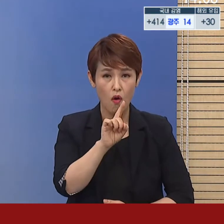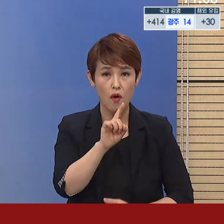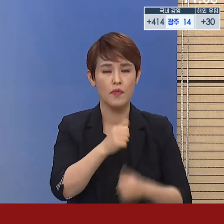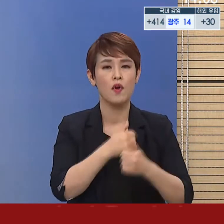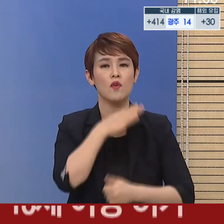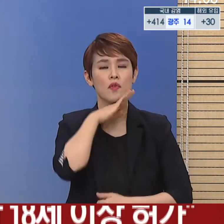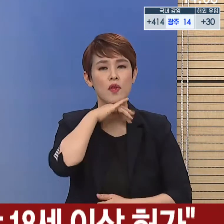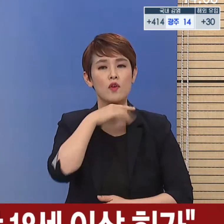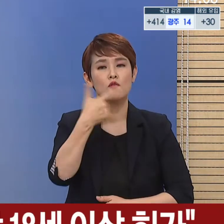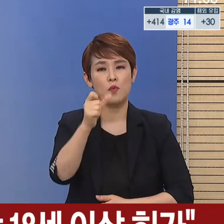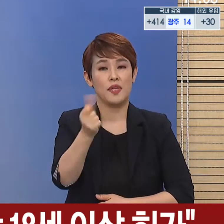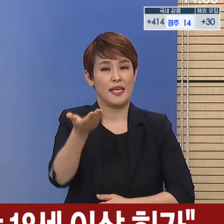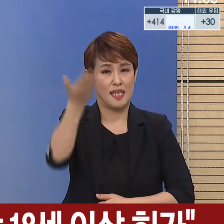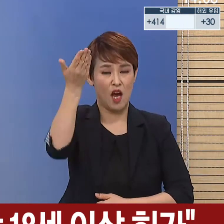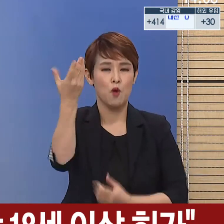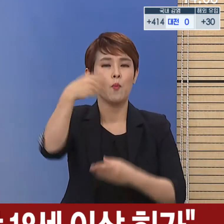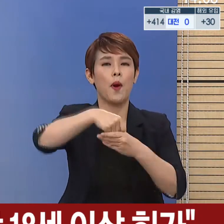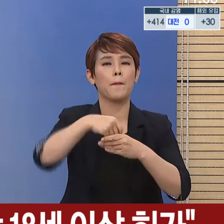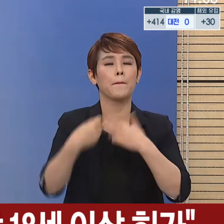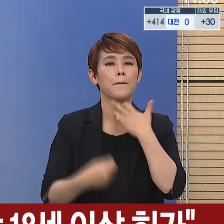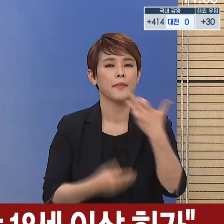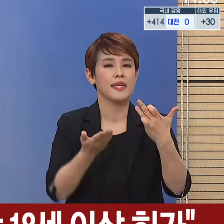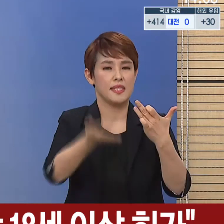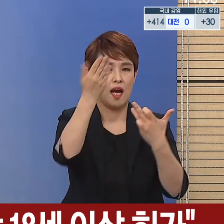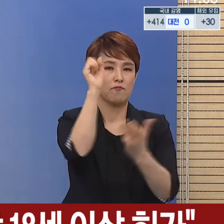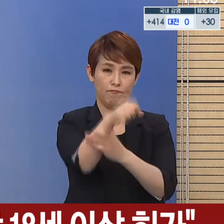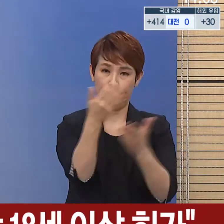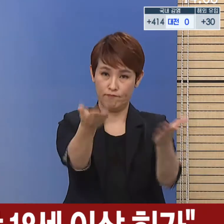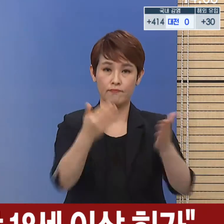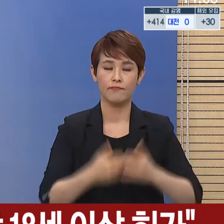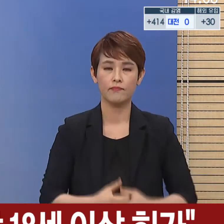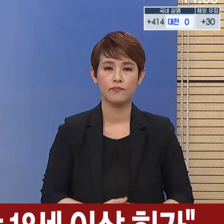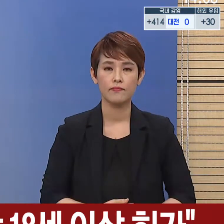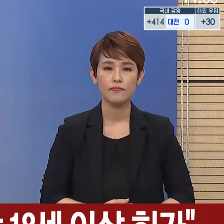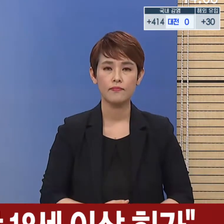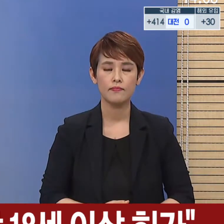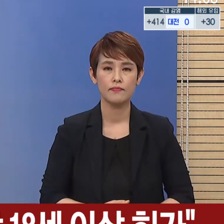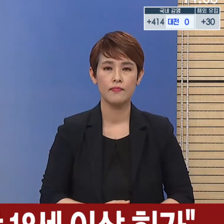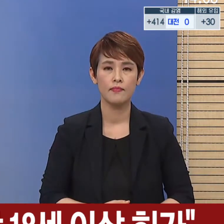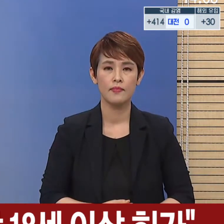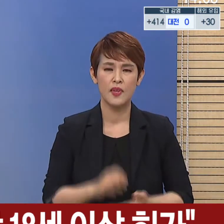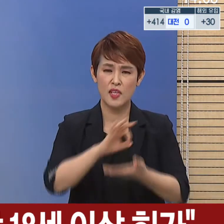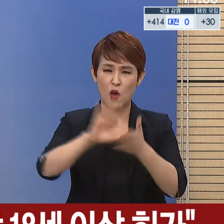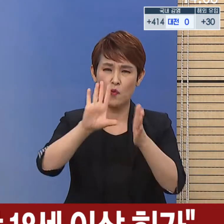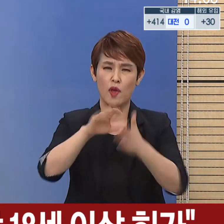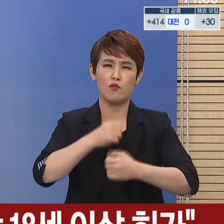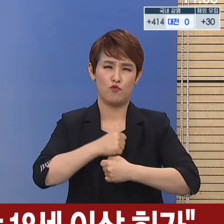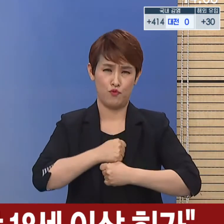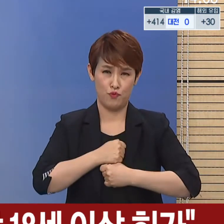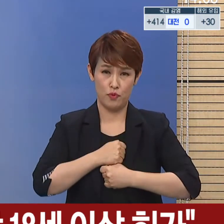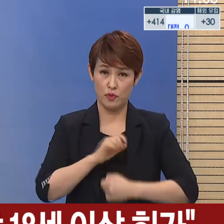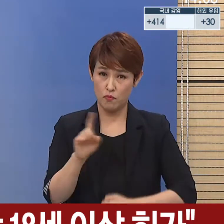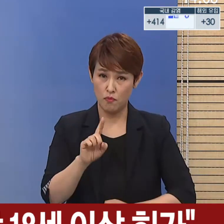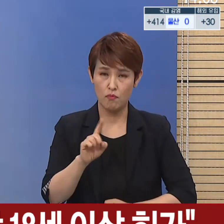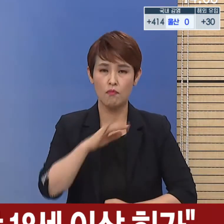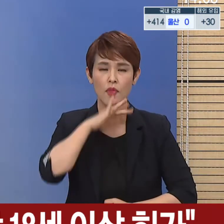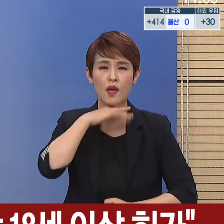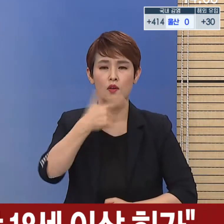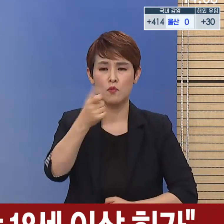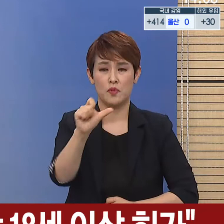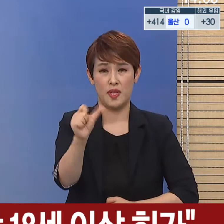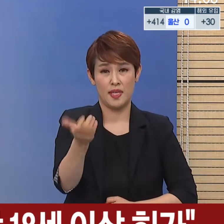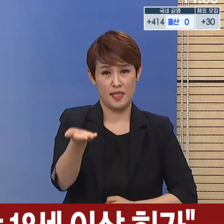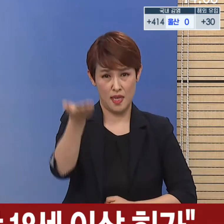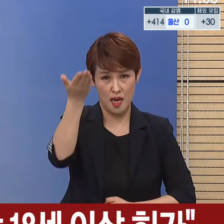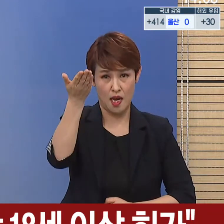포함한 18세 이상으로 허가하기로 하였습니다. 다만 사용상 주의사항에 65세